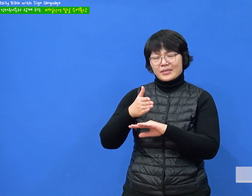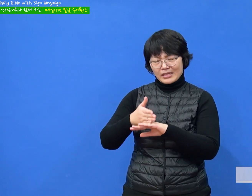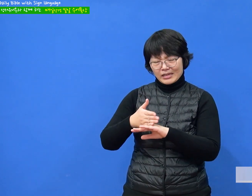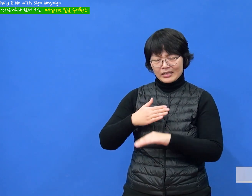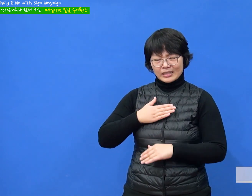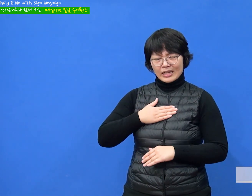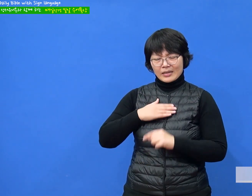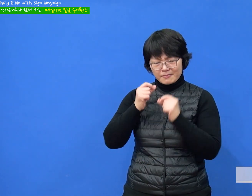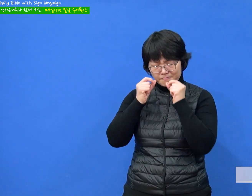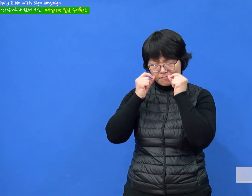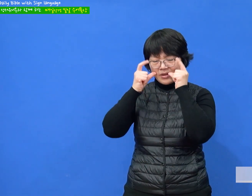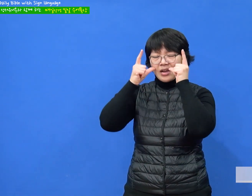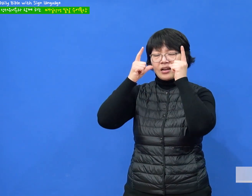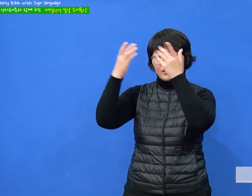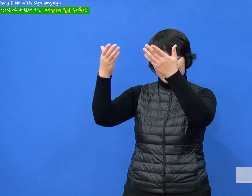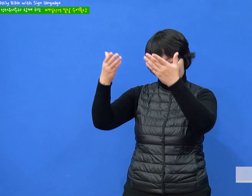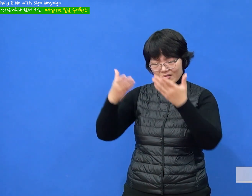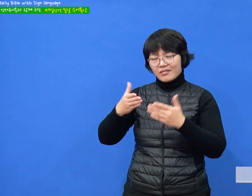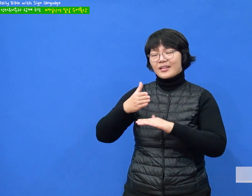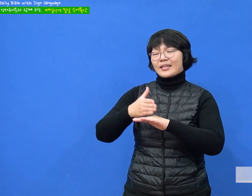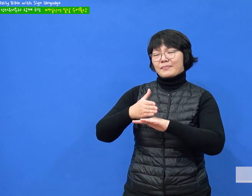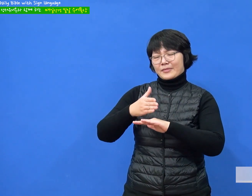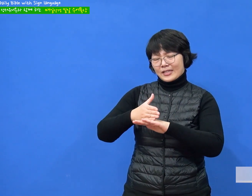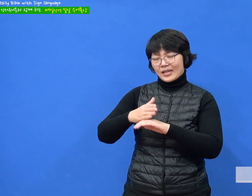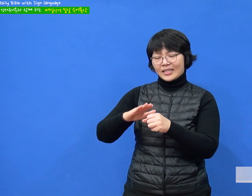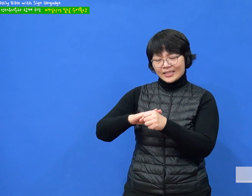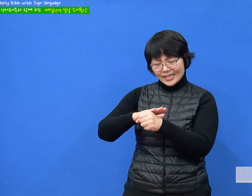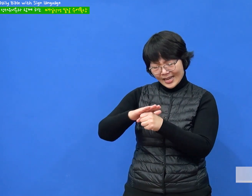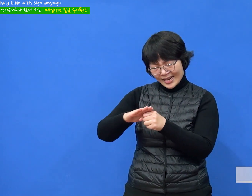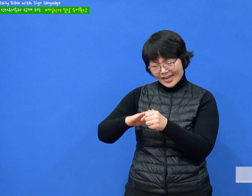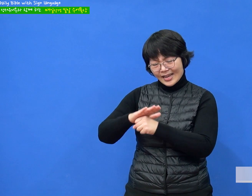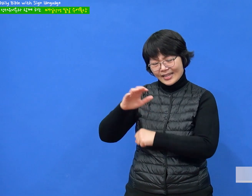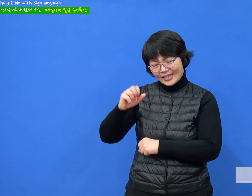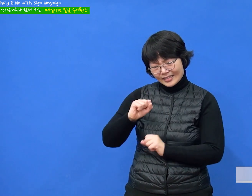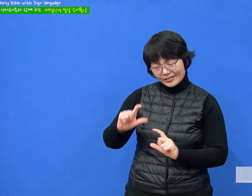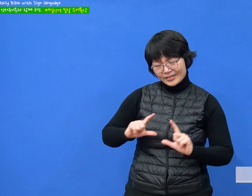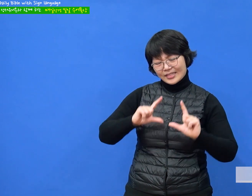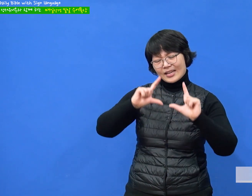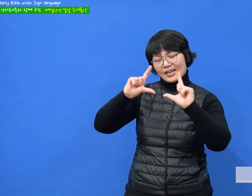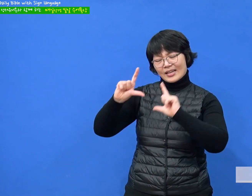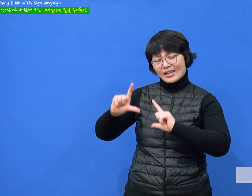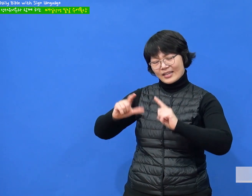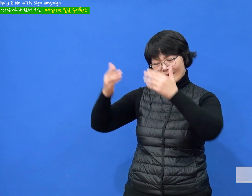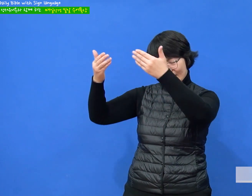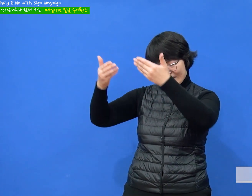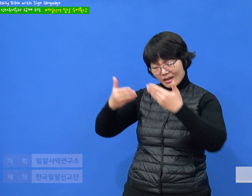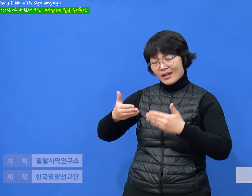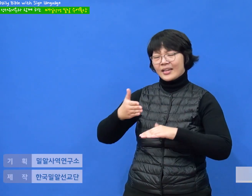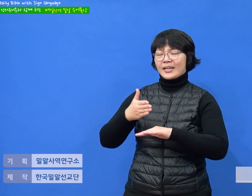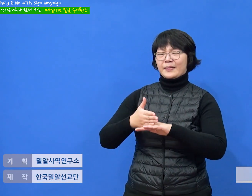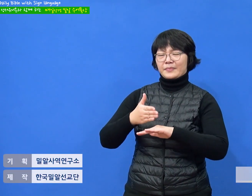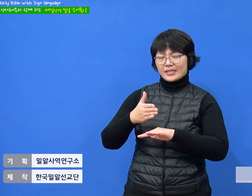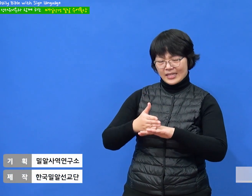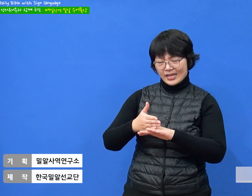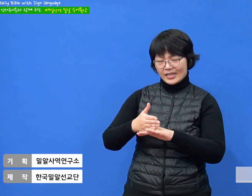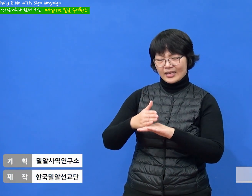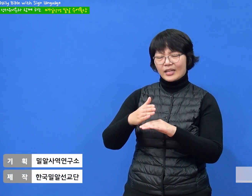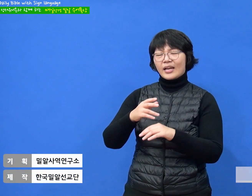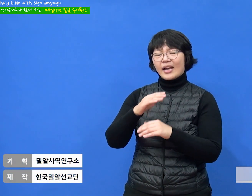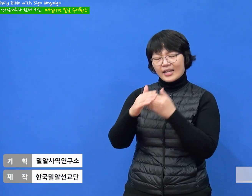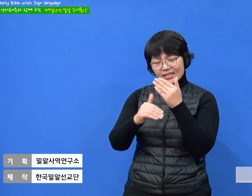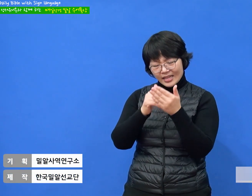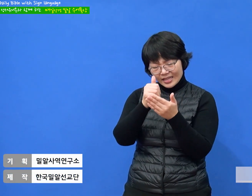알게 하심에 감사합니다. 사랑을 누리게 하심에 감사합니다. 온전히 사랑이신